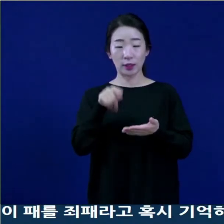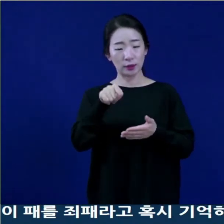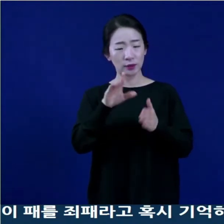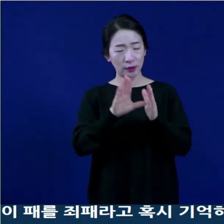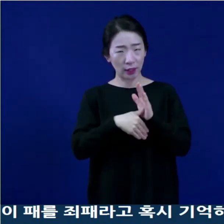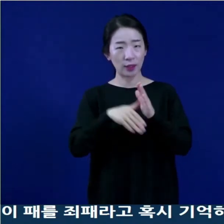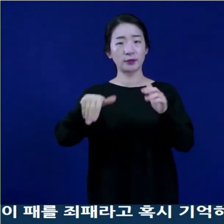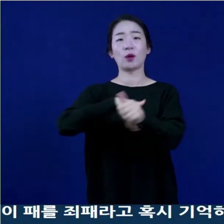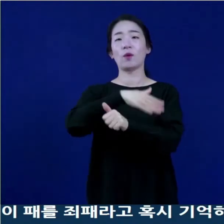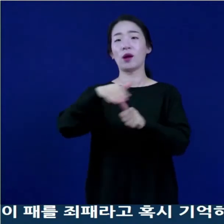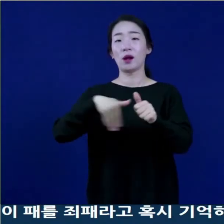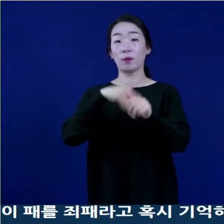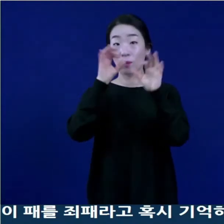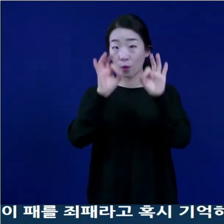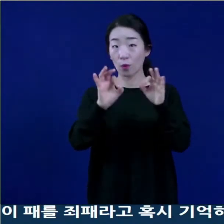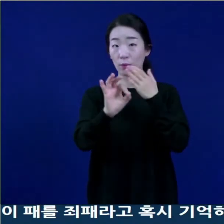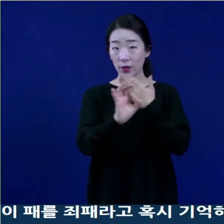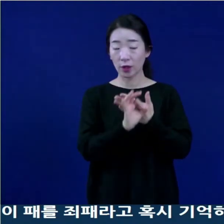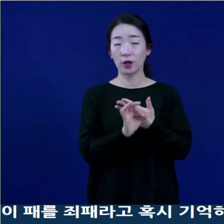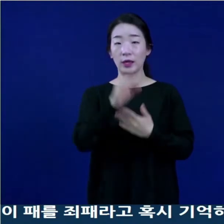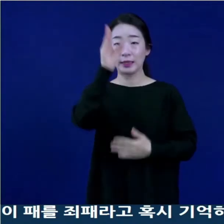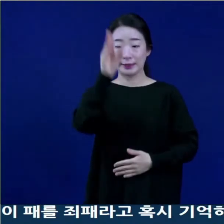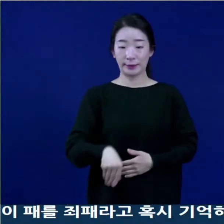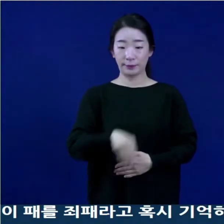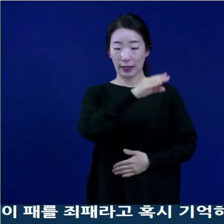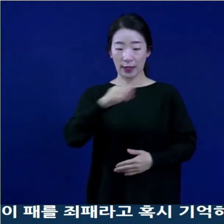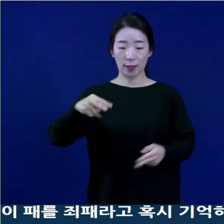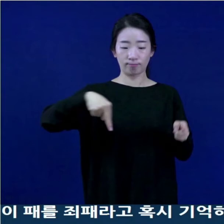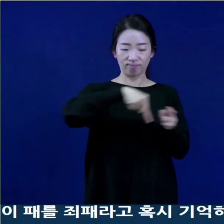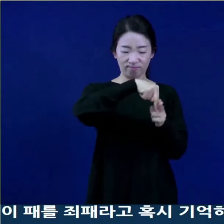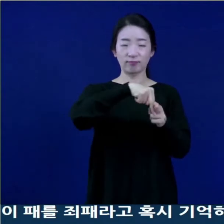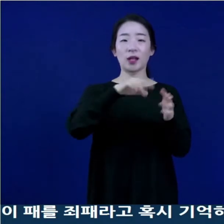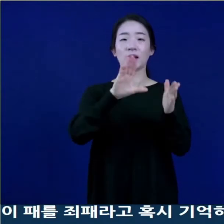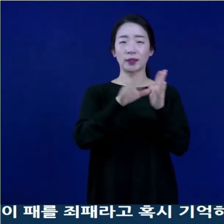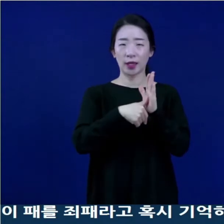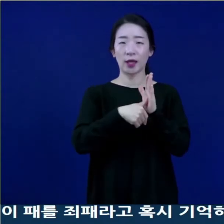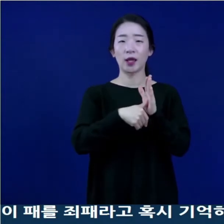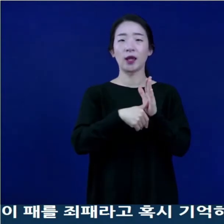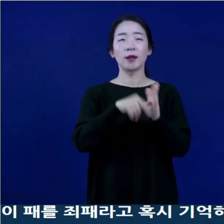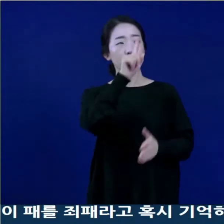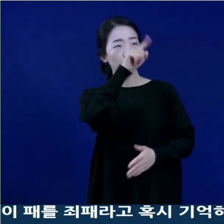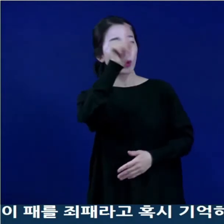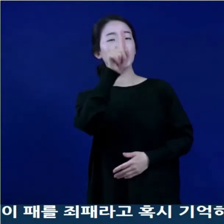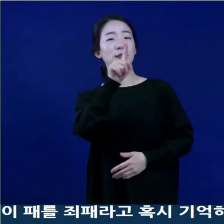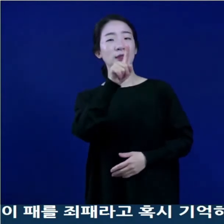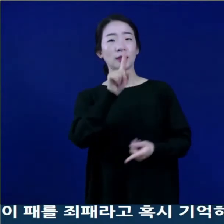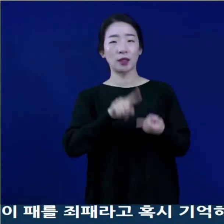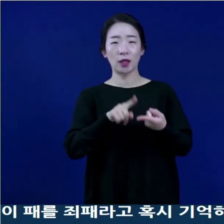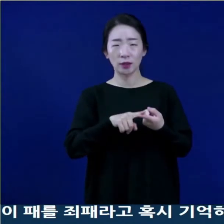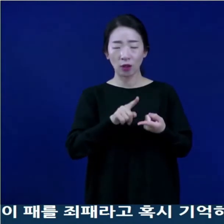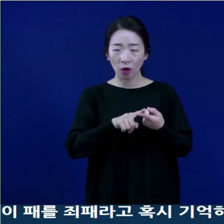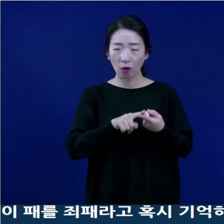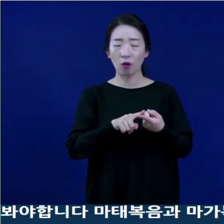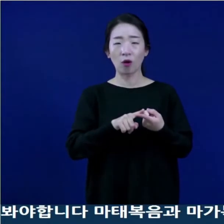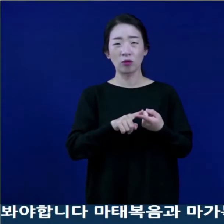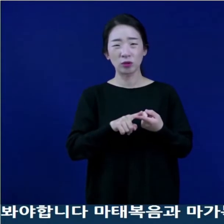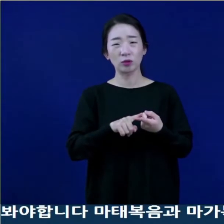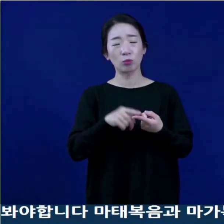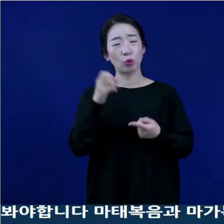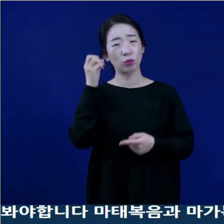되면요, 십자가에 처형되는 사람에게 표식을 해두는 것은 이례적인 것이 아니었다고